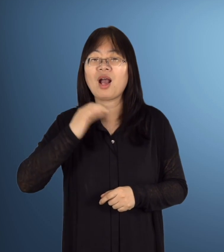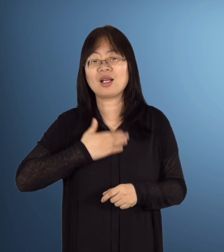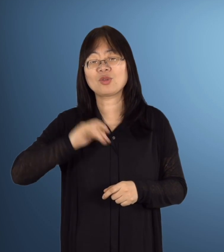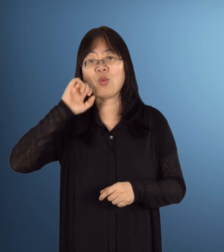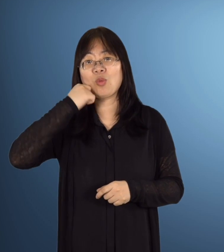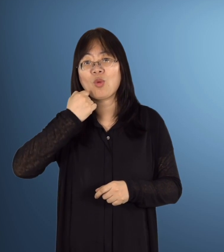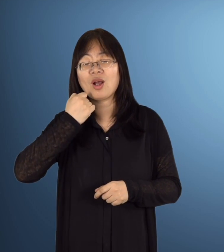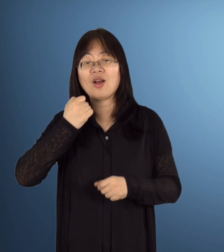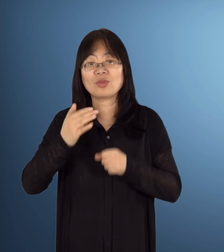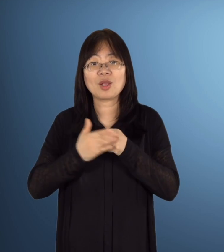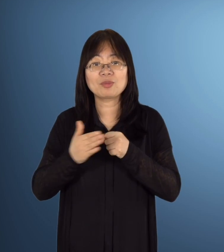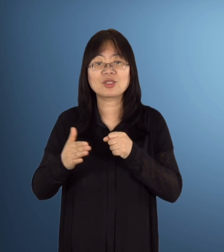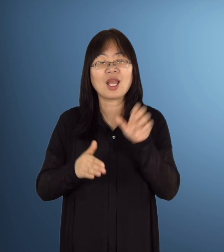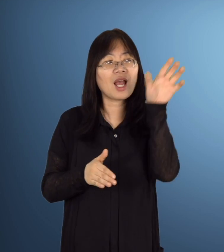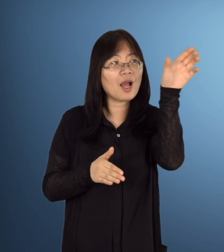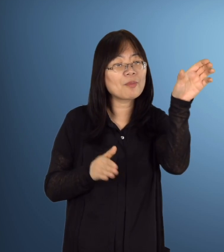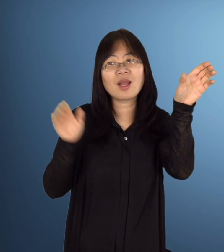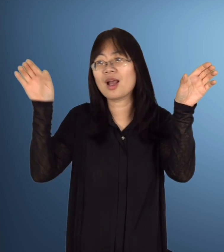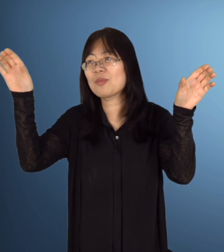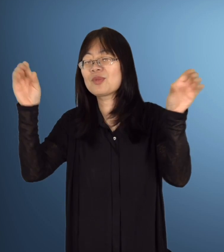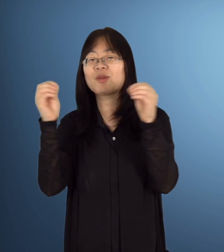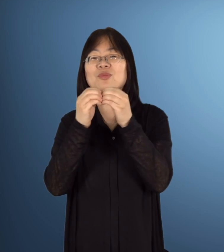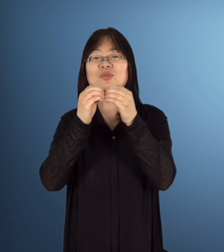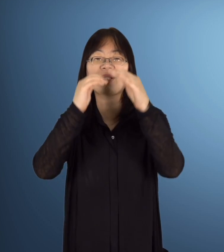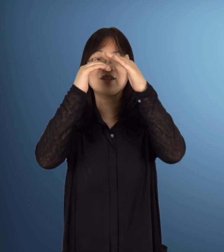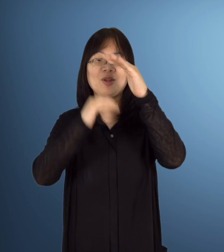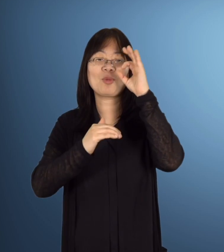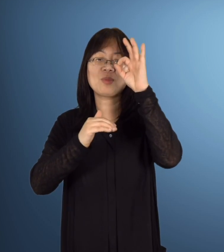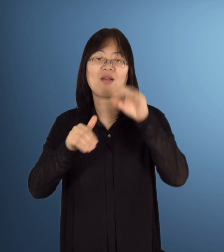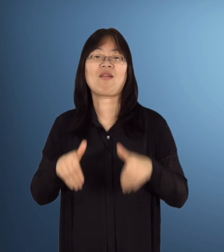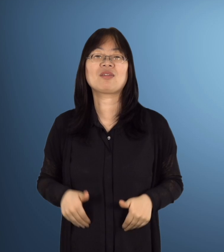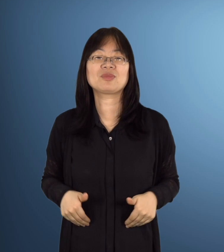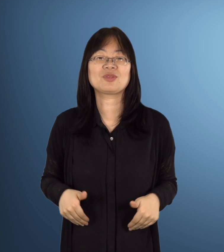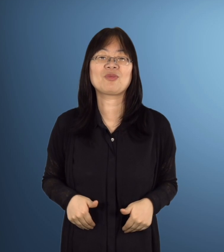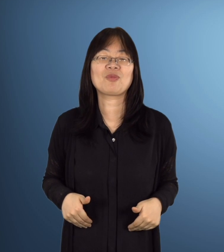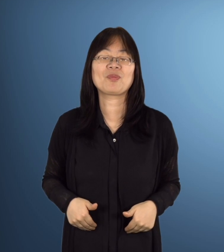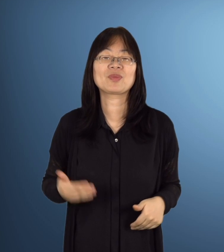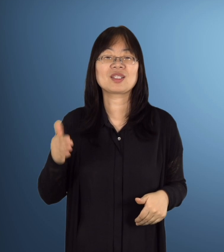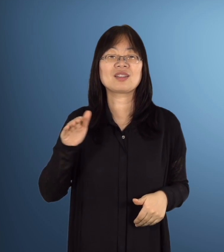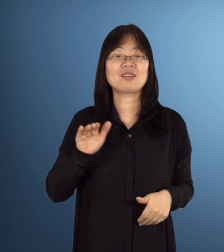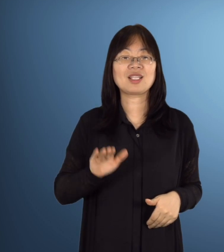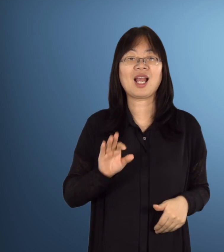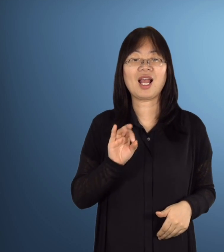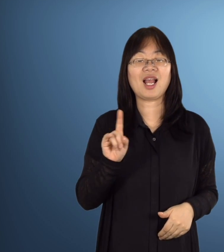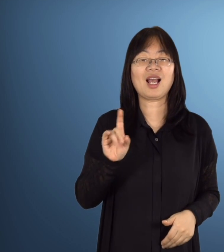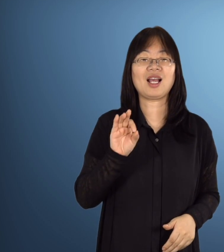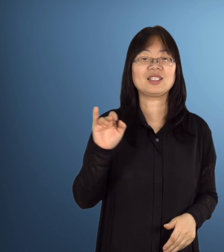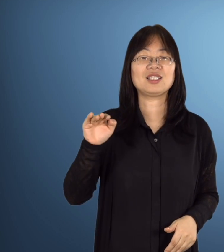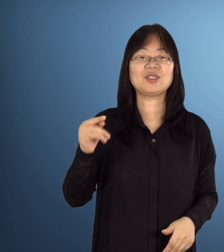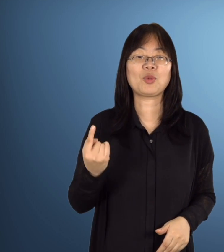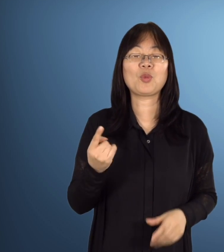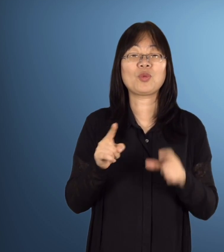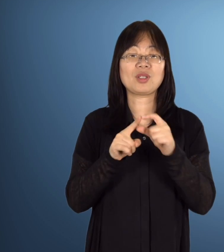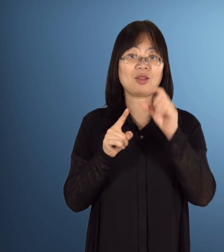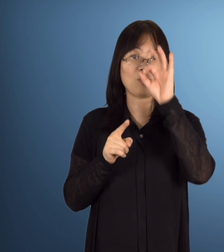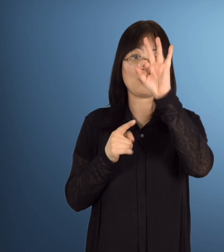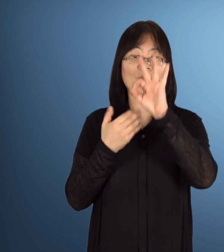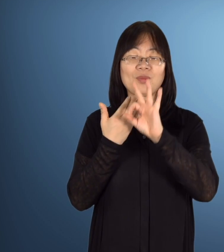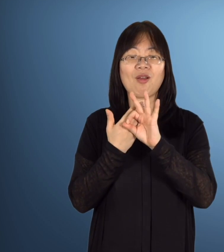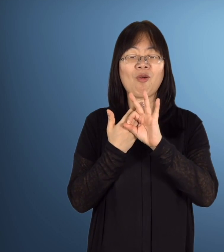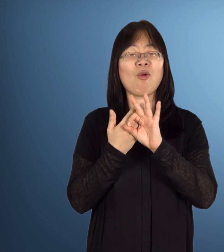어떻게? 문맥에서 봐야 돼요. 문맥에서. 근데 이 아이로라는 단어가